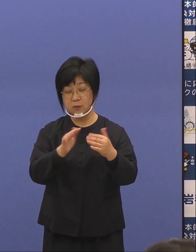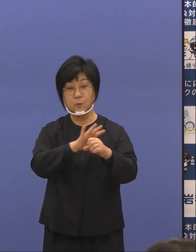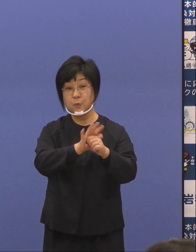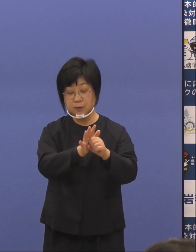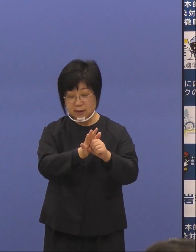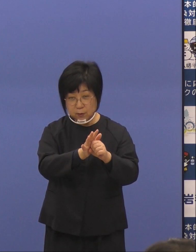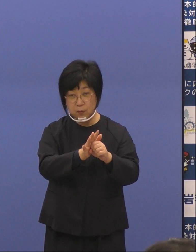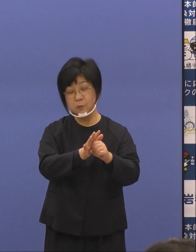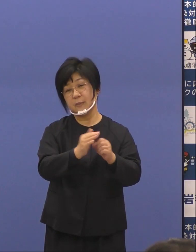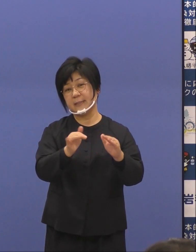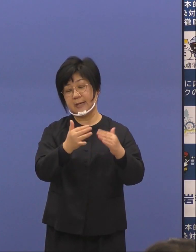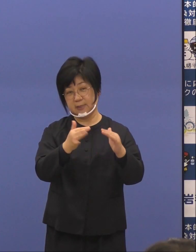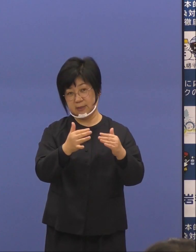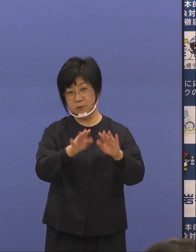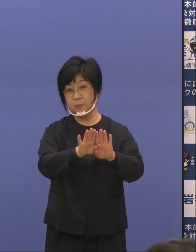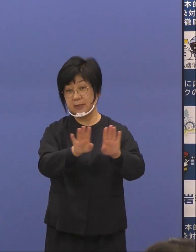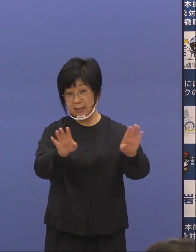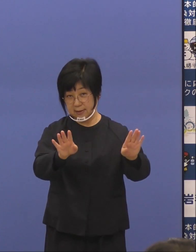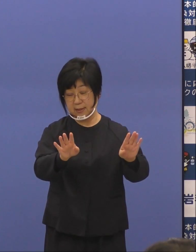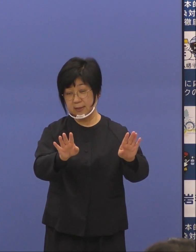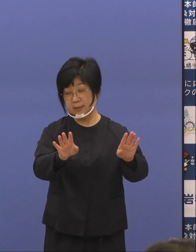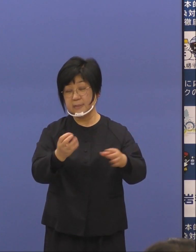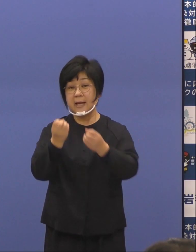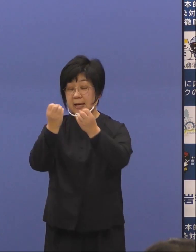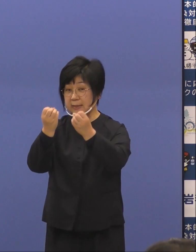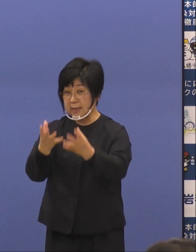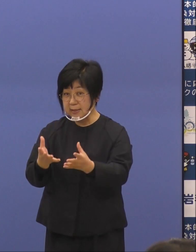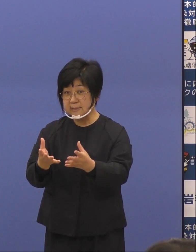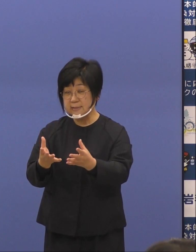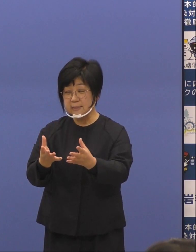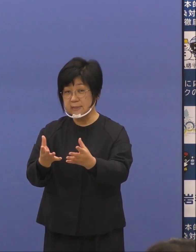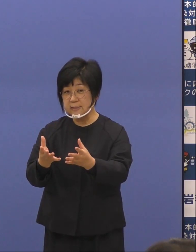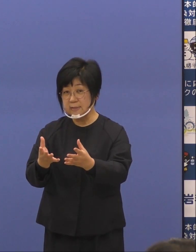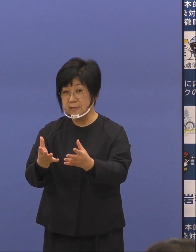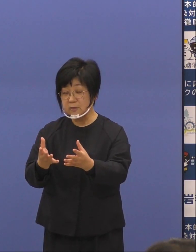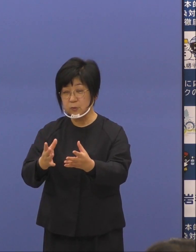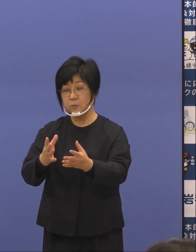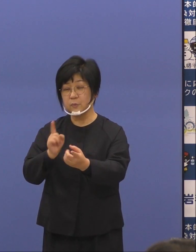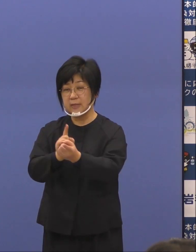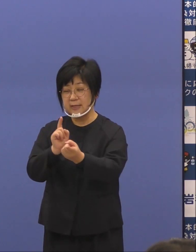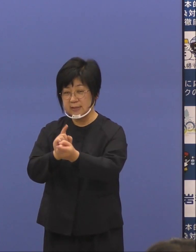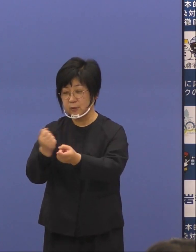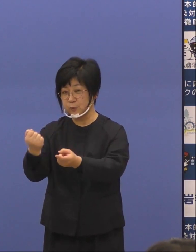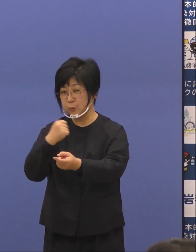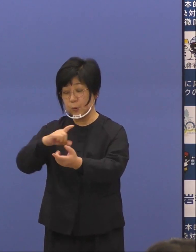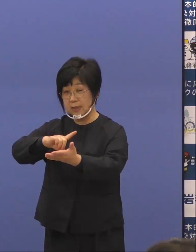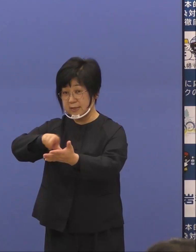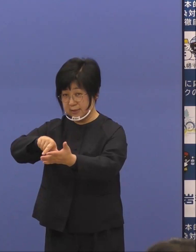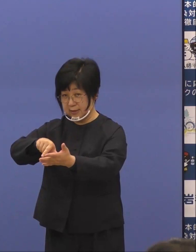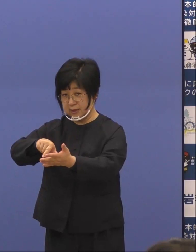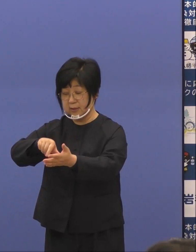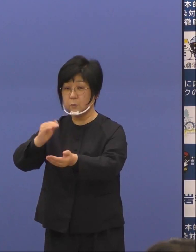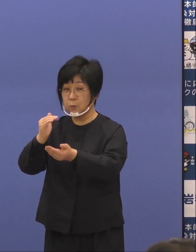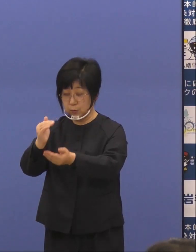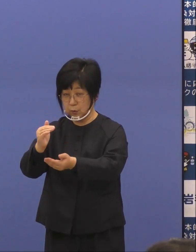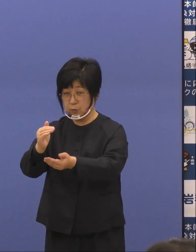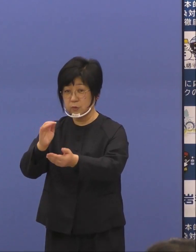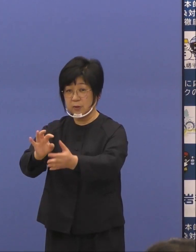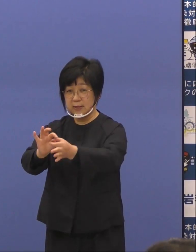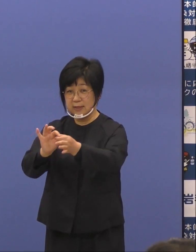本部会議を開いて、まずはこの新しい対策強化地域という枠組みやそれに関わる、